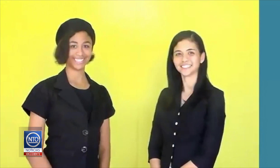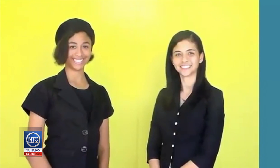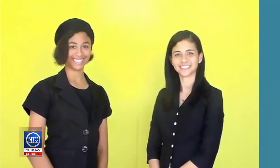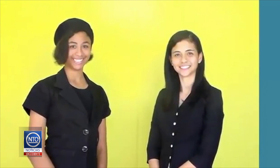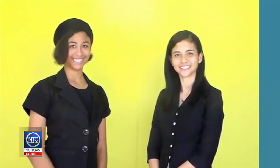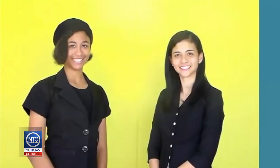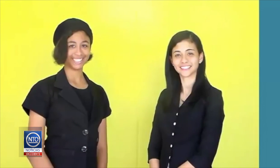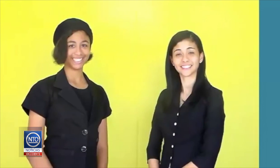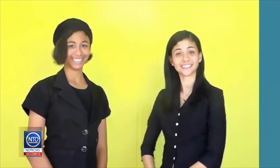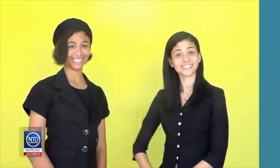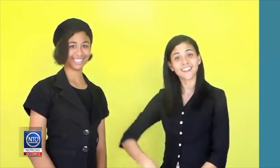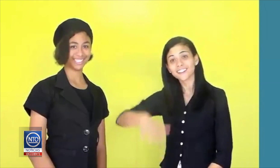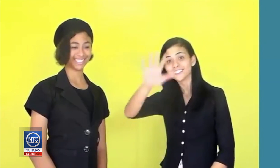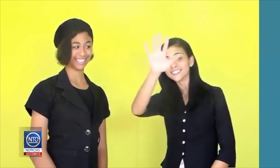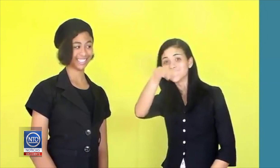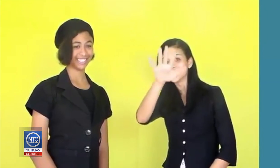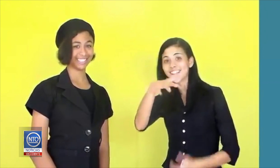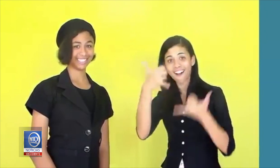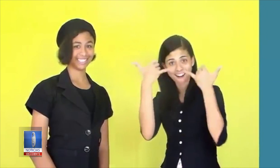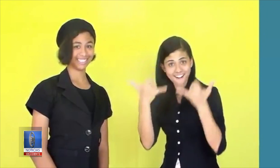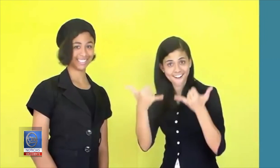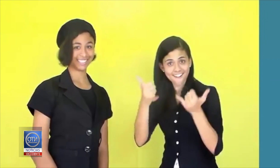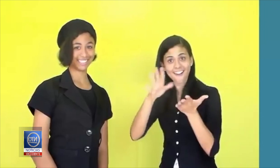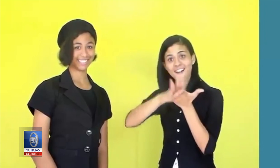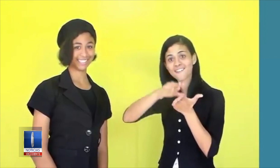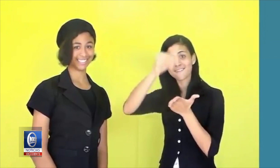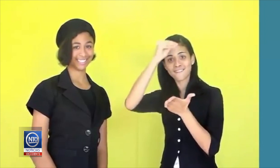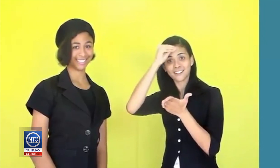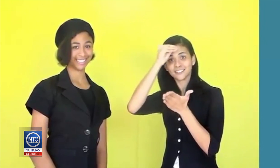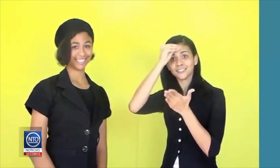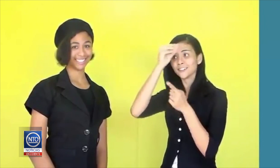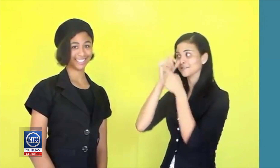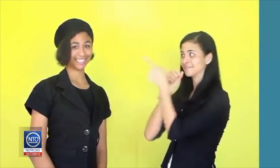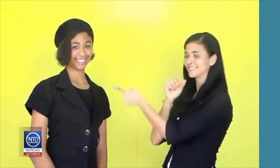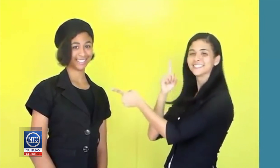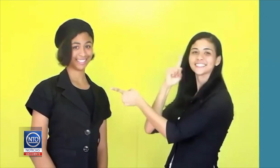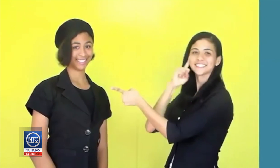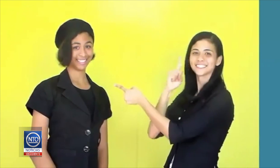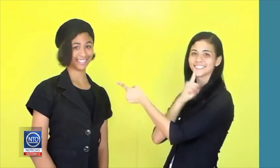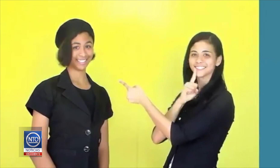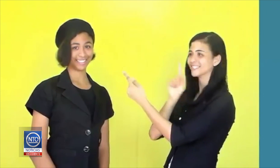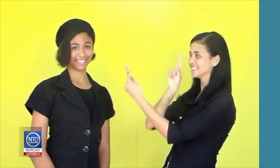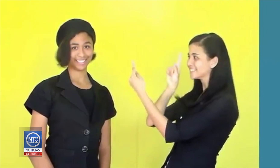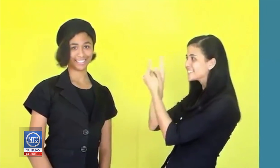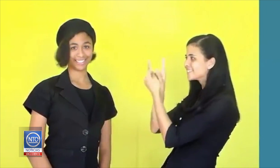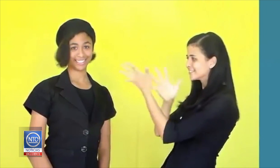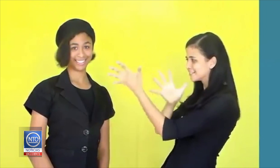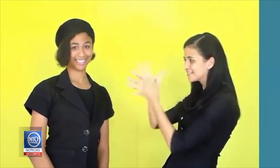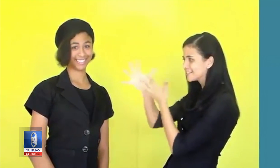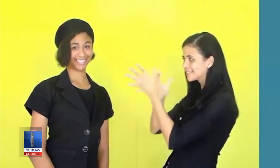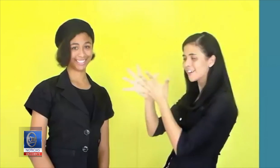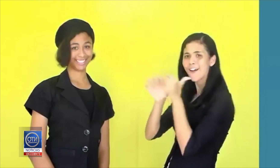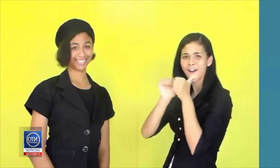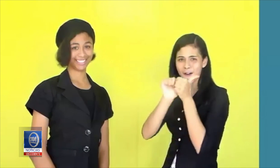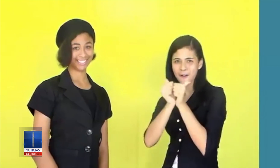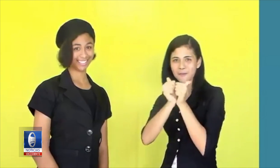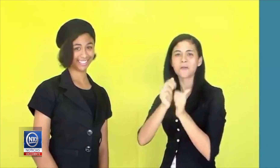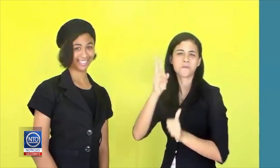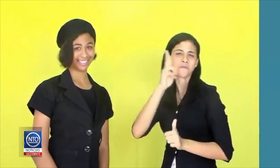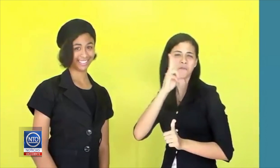general de naranja pueden participar todo lo que son hoteles agencias de viajes turoperadores restaurantes cafeterías